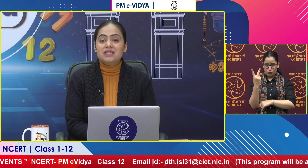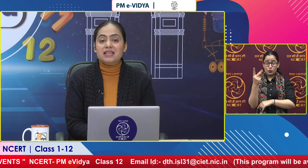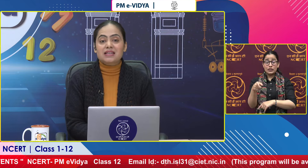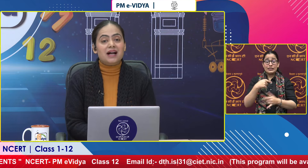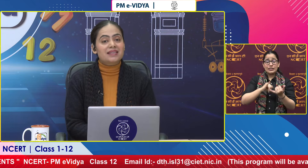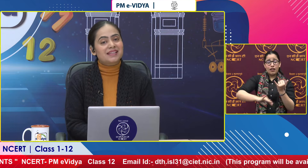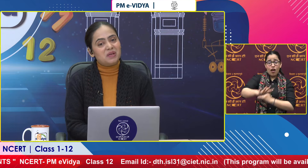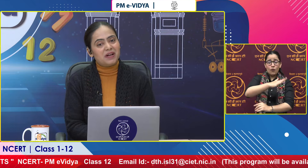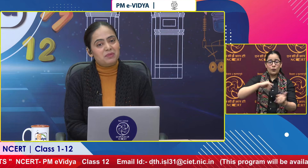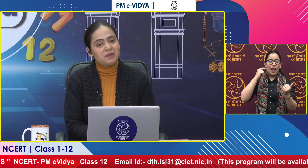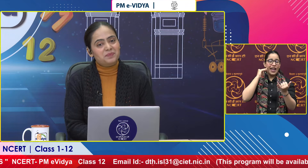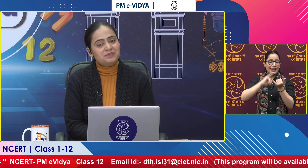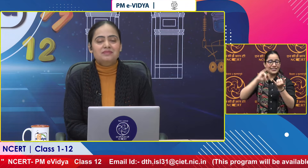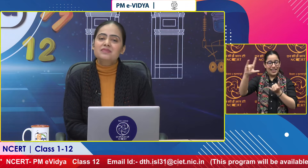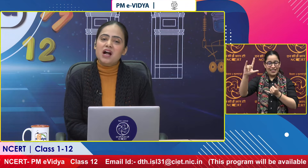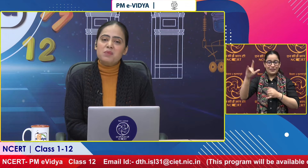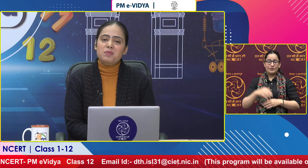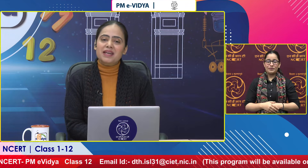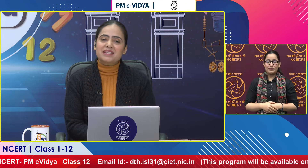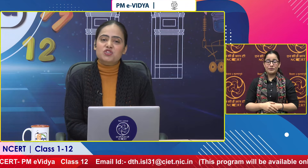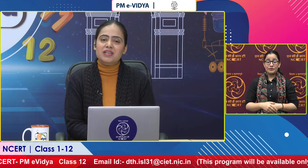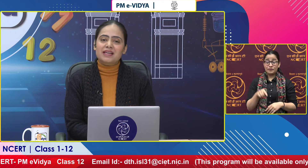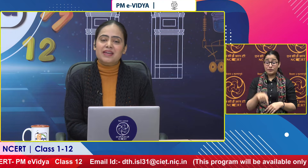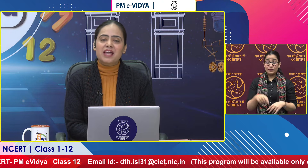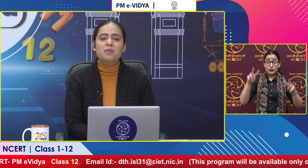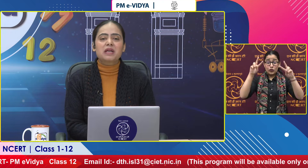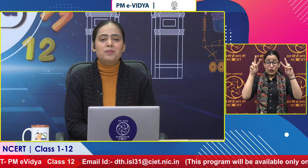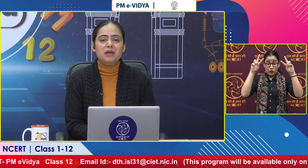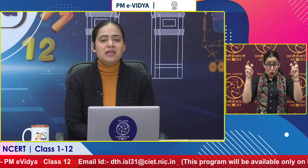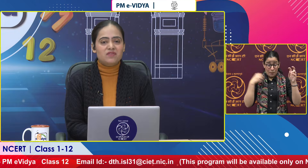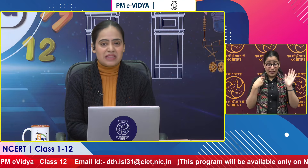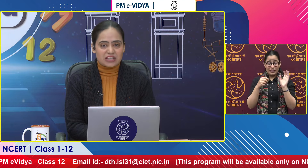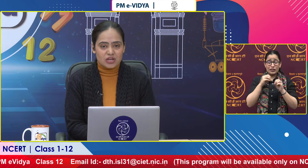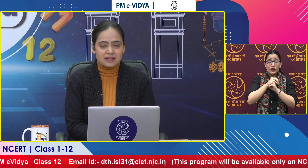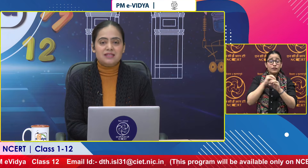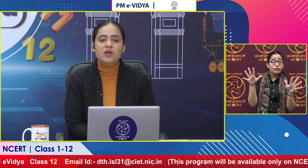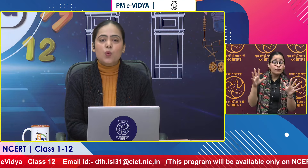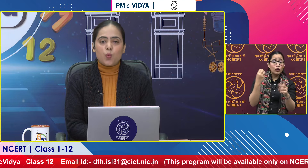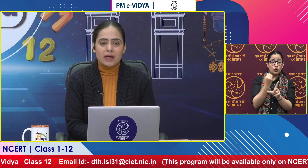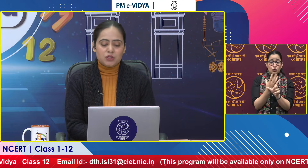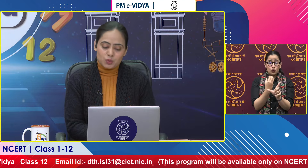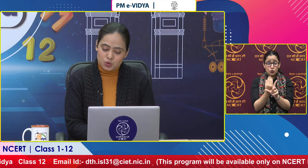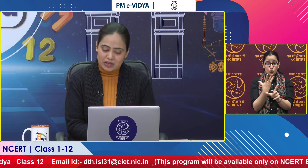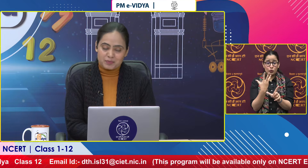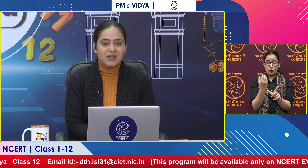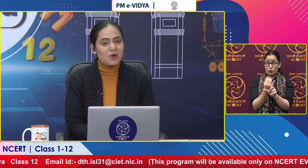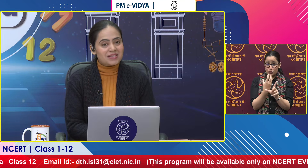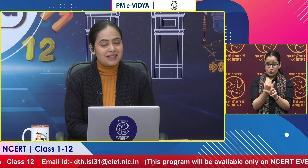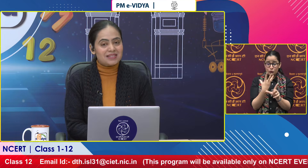सराउंडिंग्स इन ISL के बारे में। आप हमारे सेशन देख रहे हैं हमारे PME विद्या चैनल्स 1 to 12 पर, और साथ ही